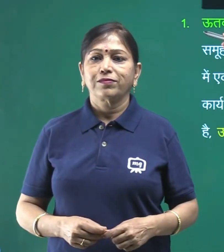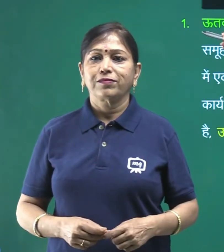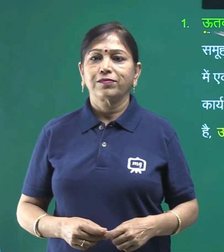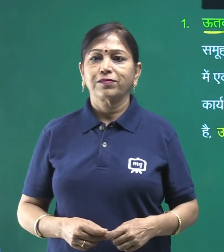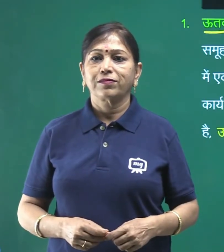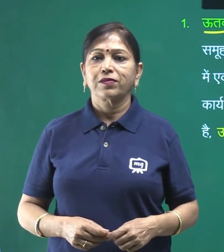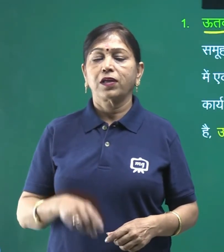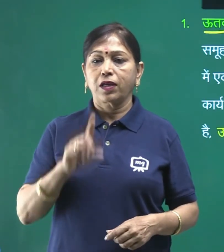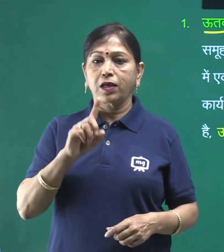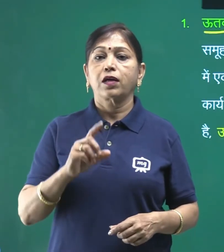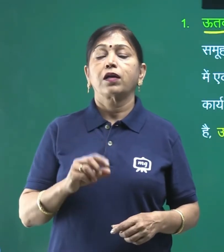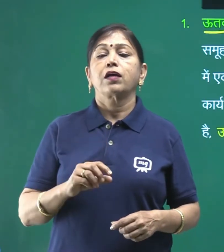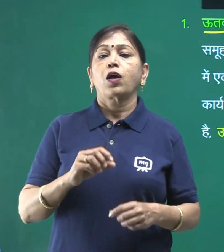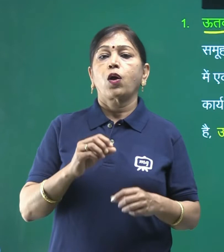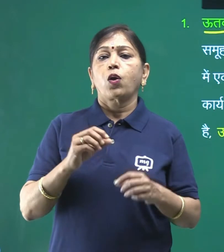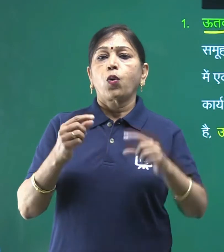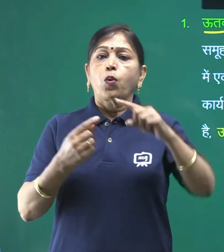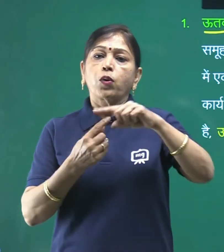एक उत्तक